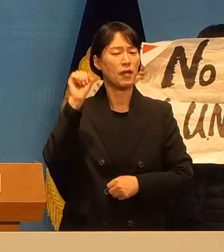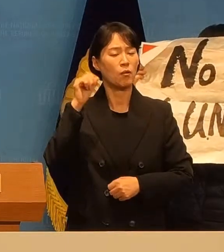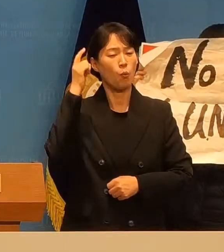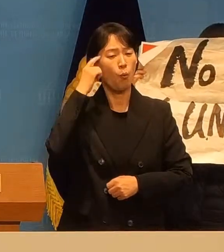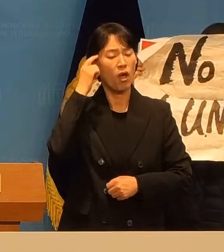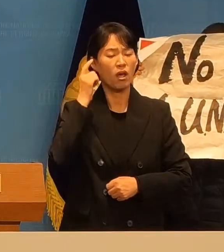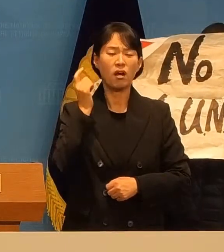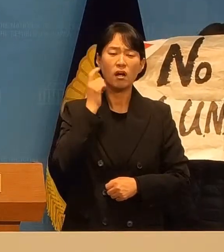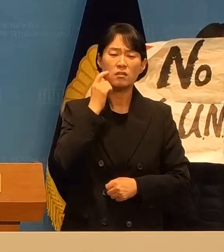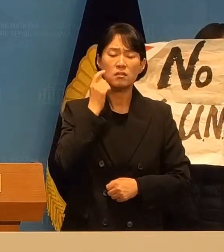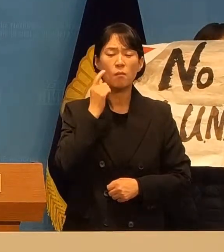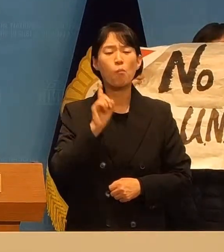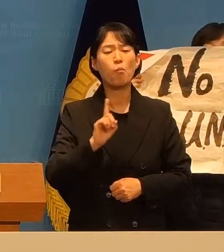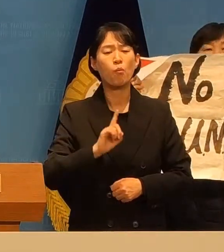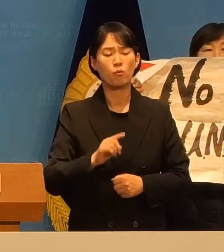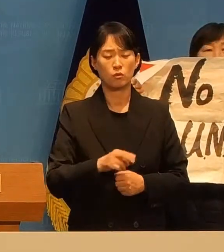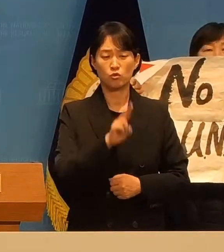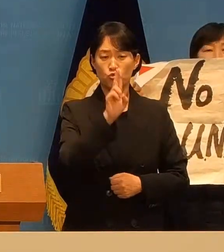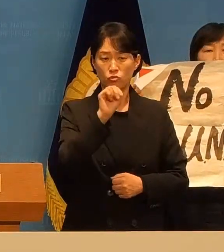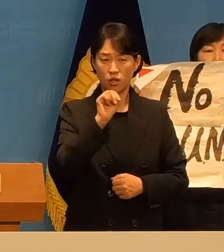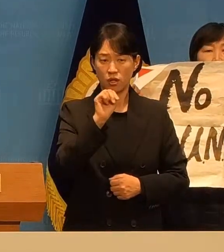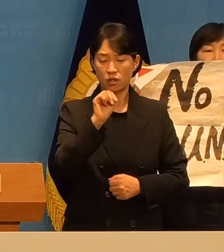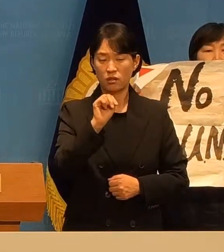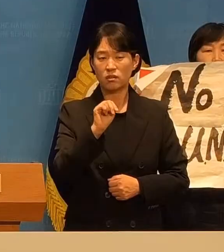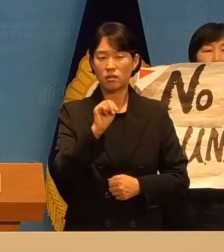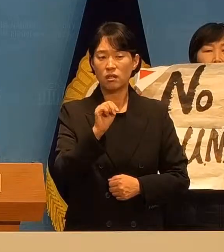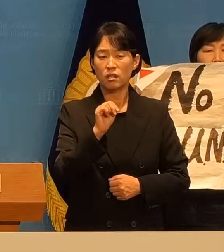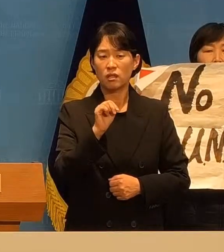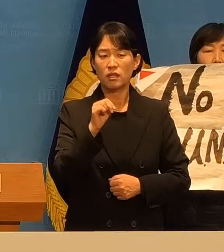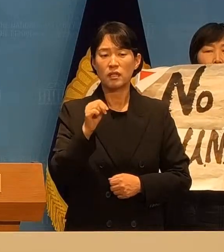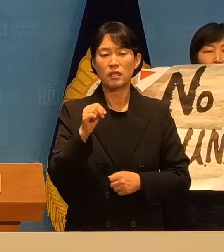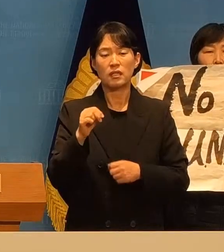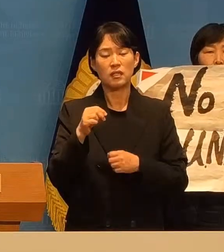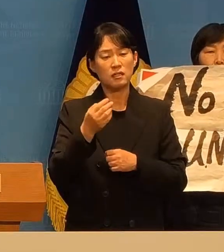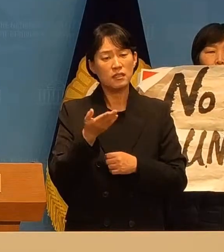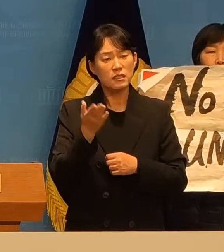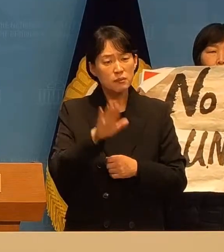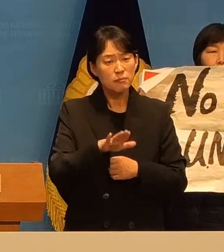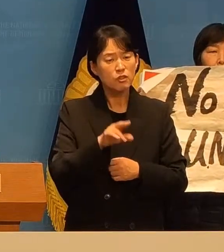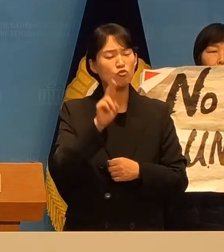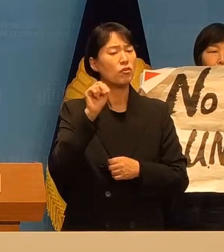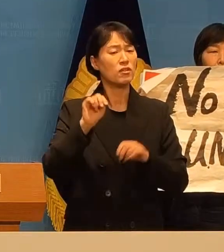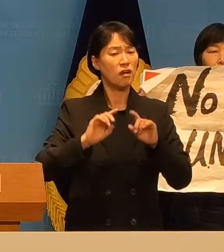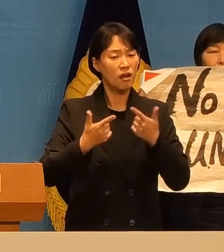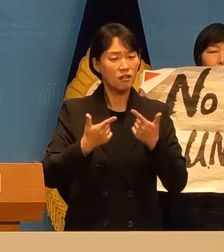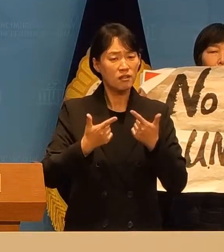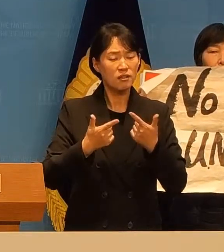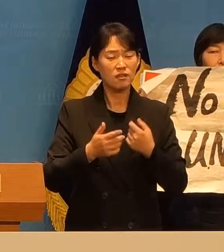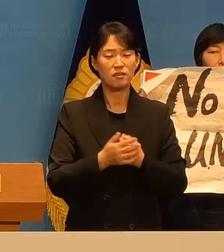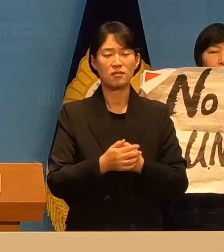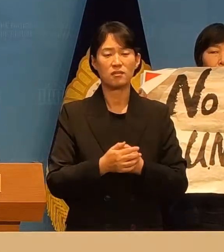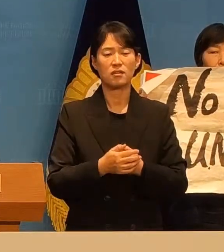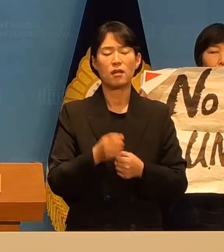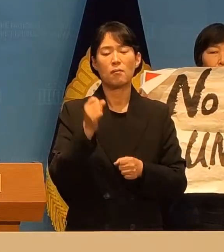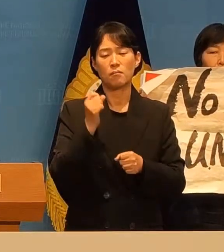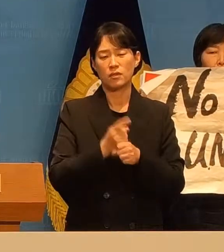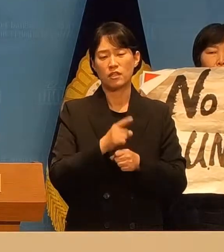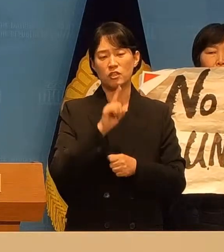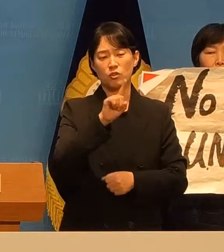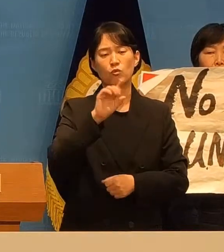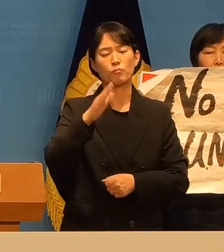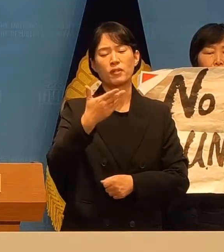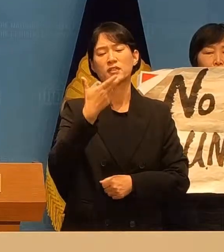가짜냐? UNC라 하지만 유엔이 아닙니다. 그것이 이미